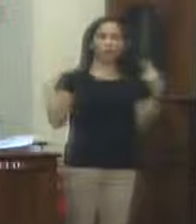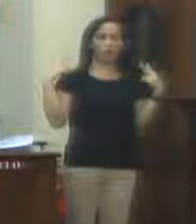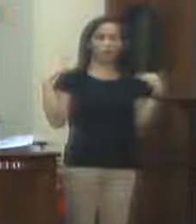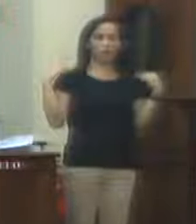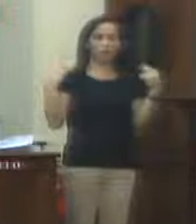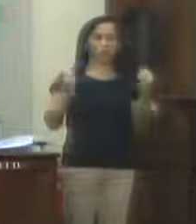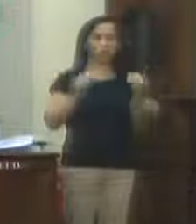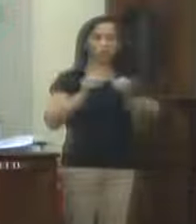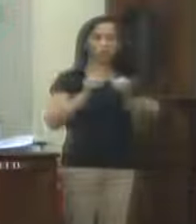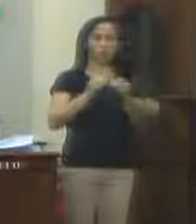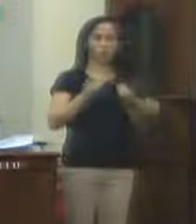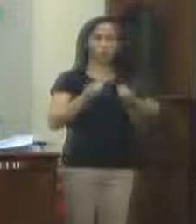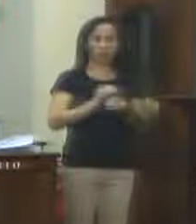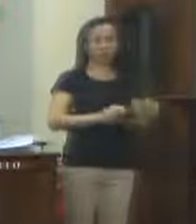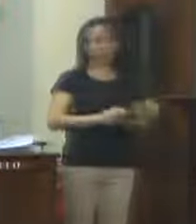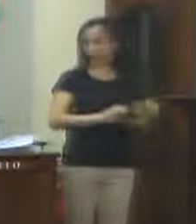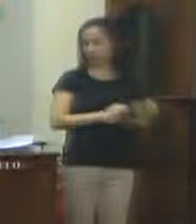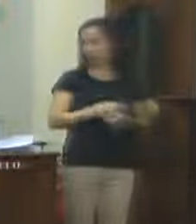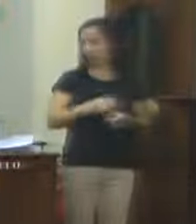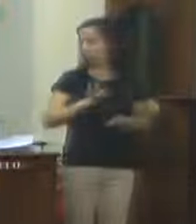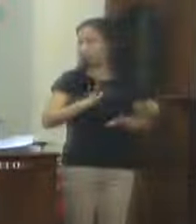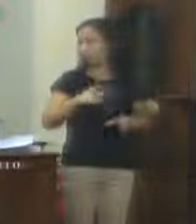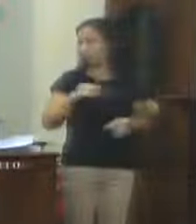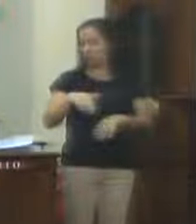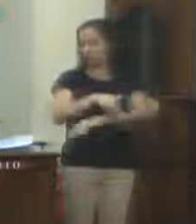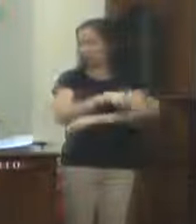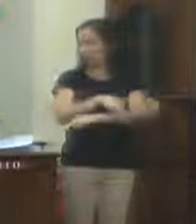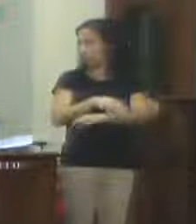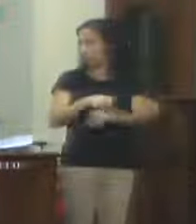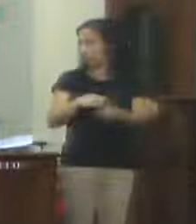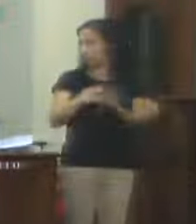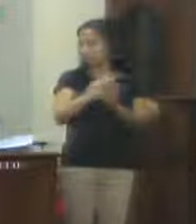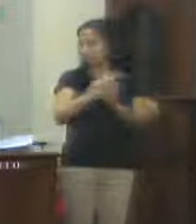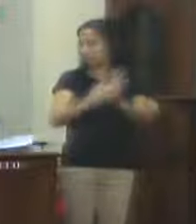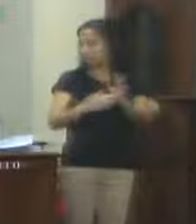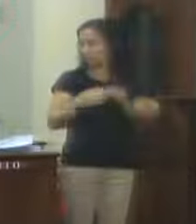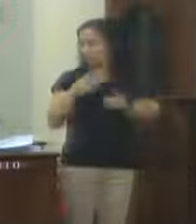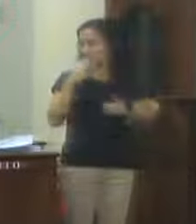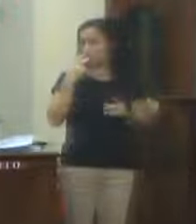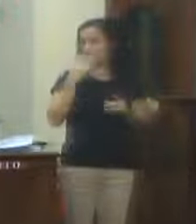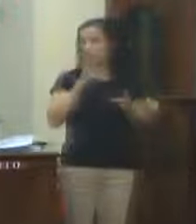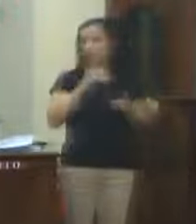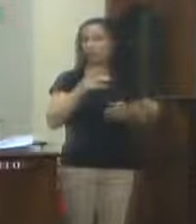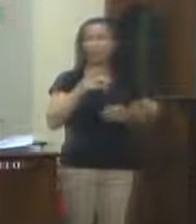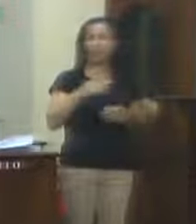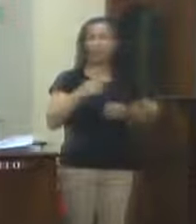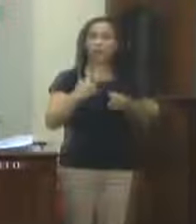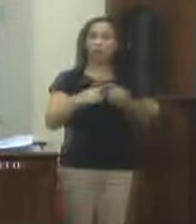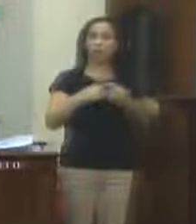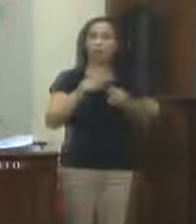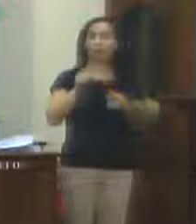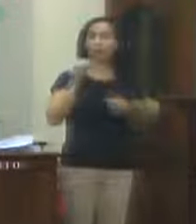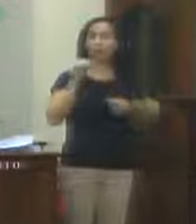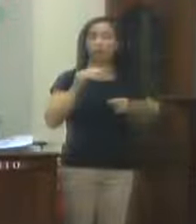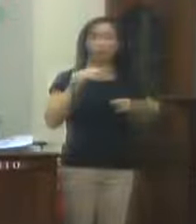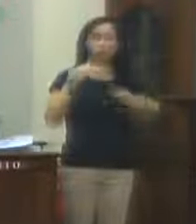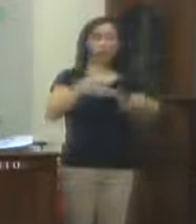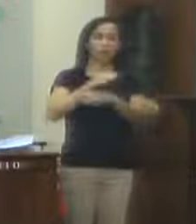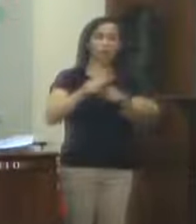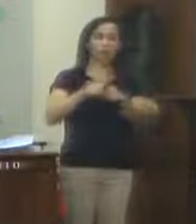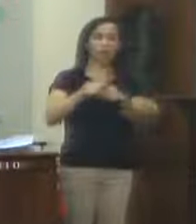volta do tráfego de veículos em mão dupla nesta rua. Segundo relatos, se trata de uma opção de acesso mais rápido